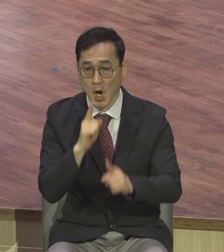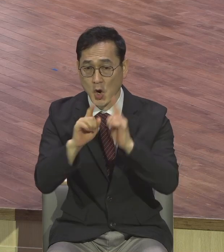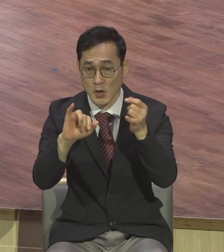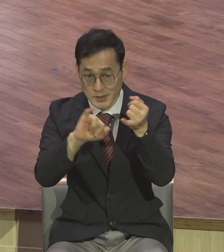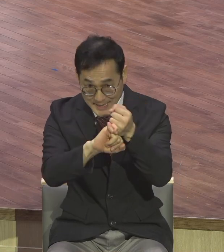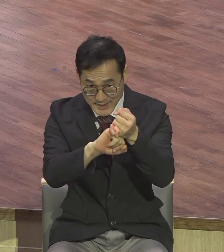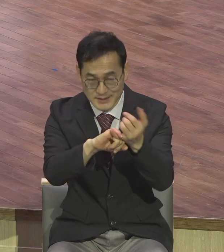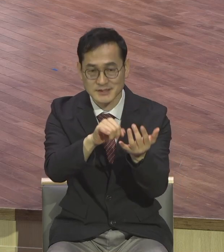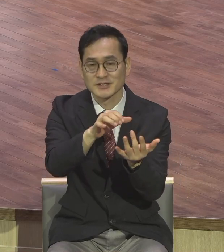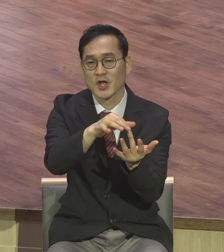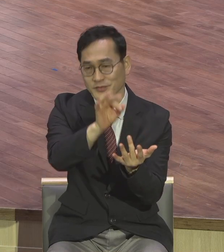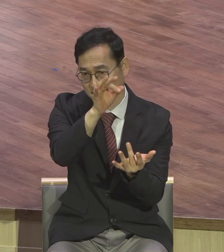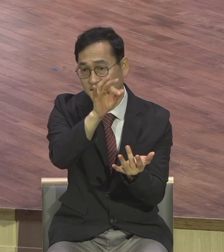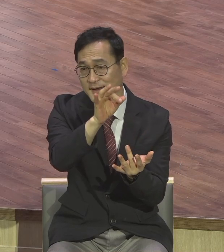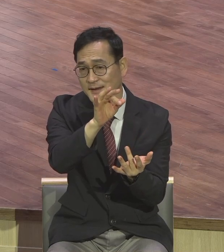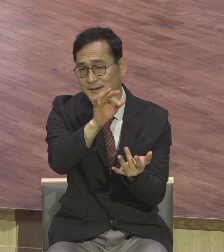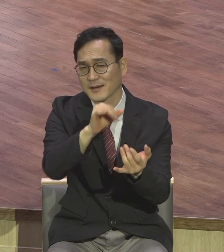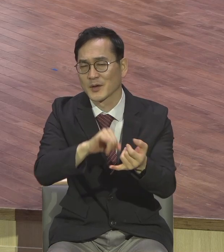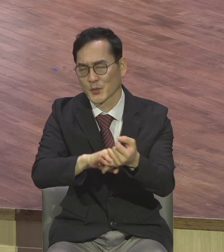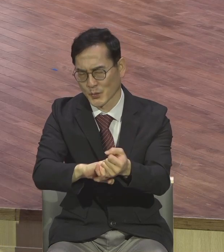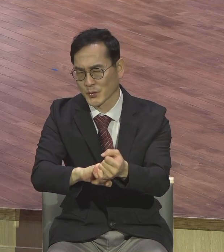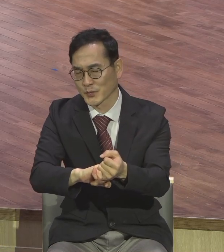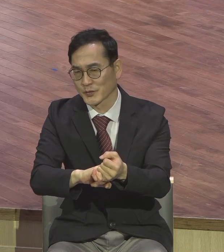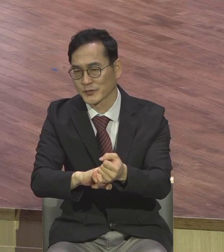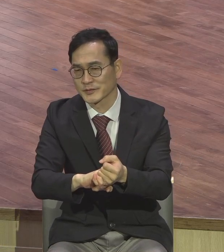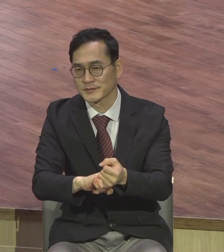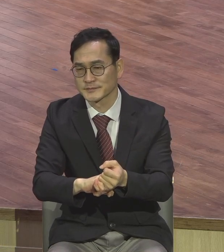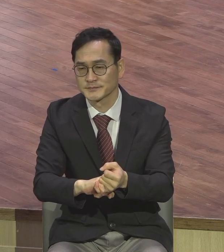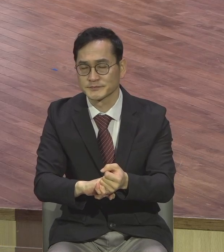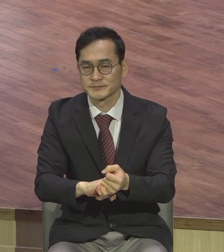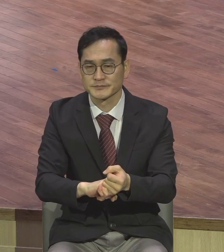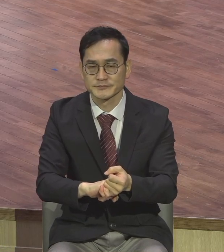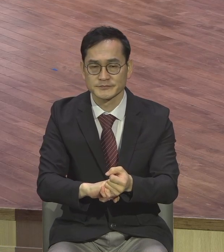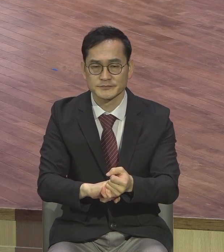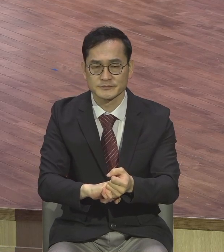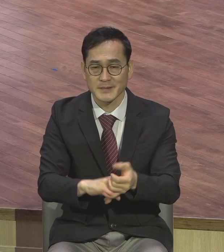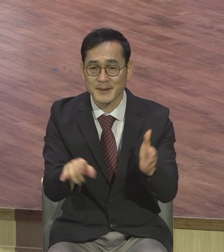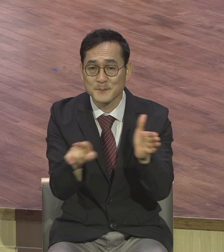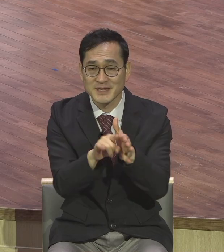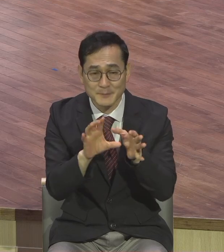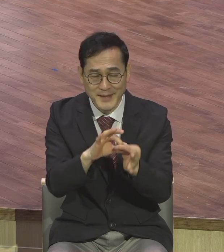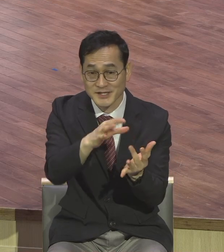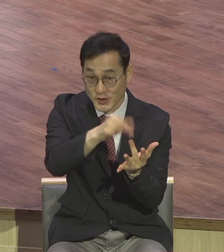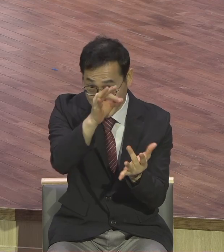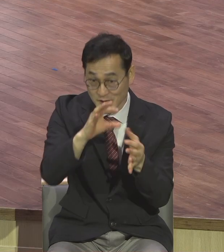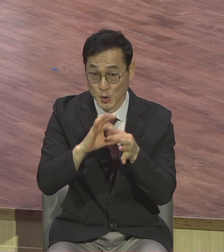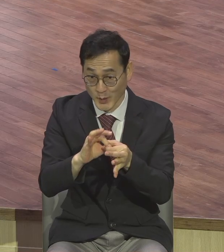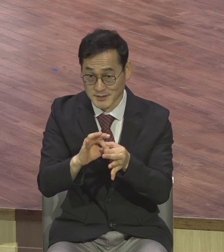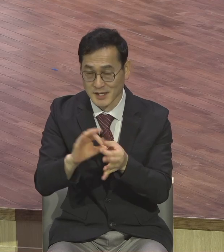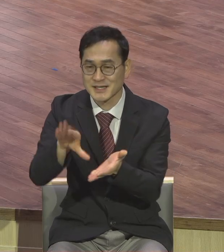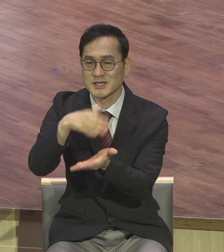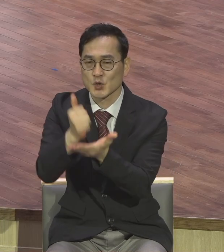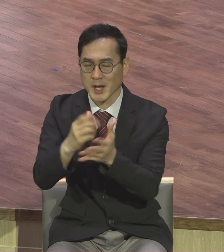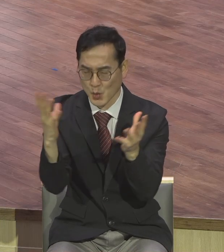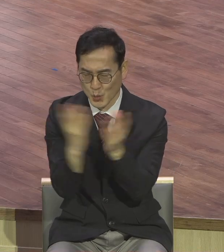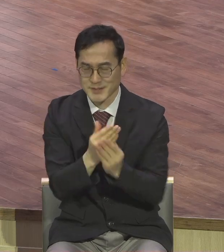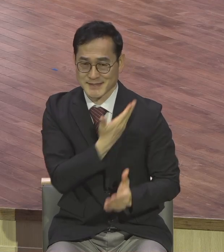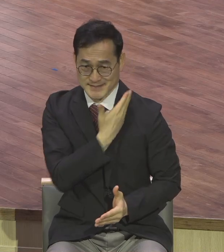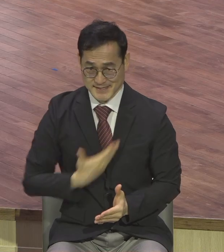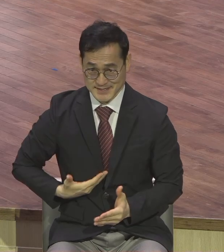언약적 선택을 해서 그렇게 여러분의 믿음 선택을 통해서 그리스도의 절대 제자들을 다 되시기를 주님으로